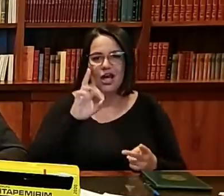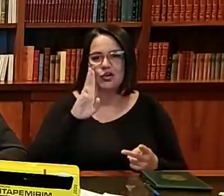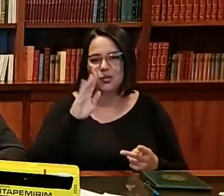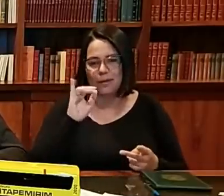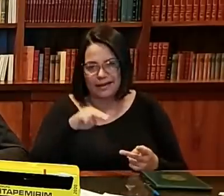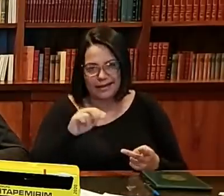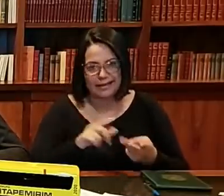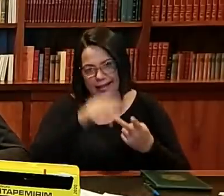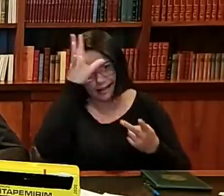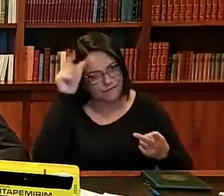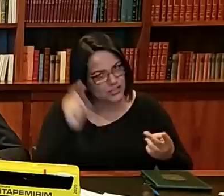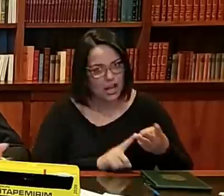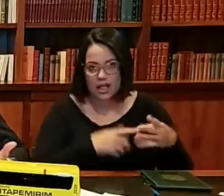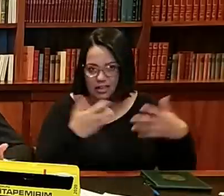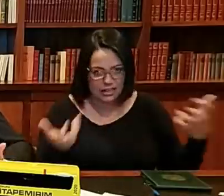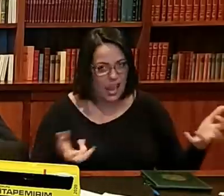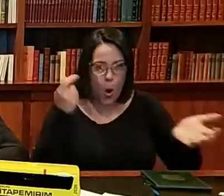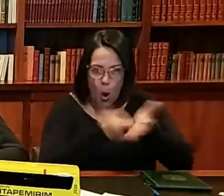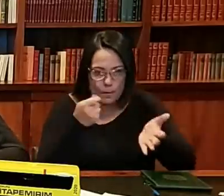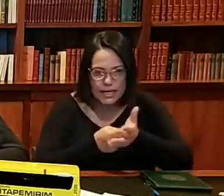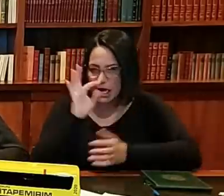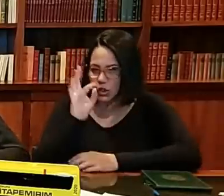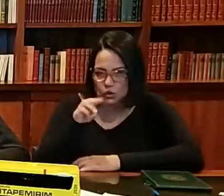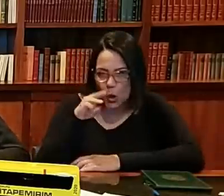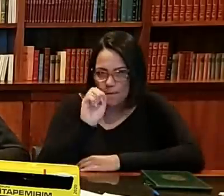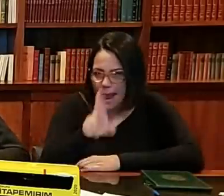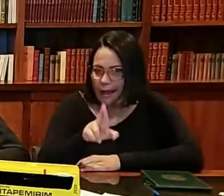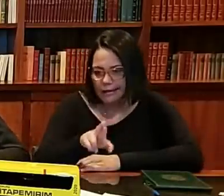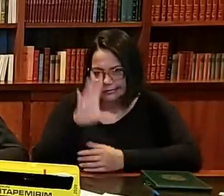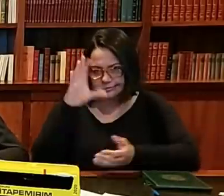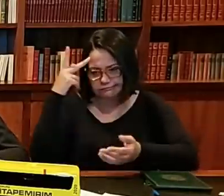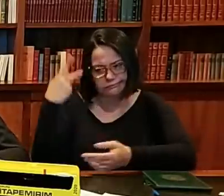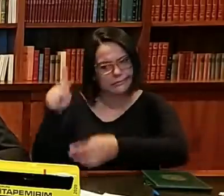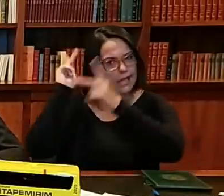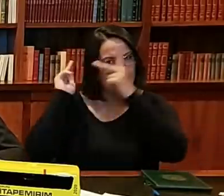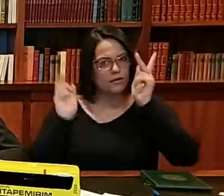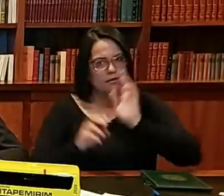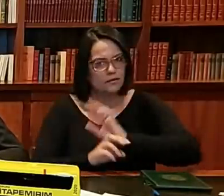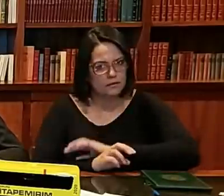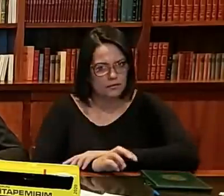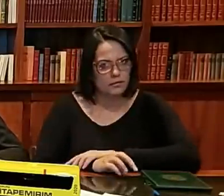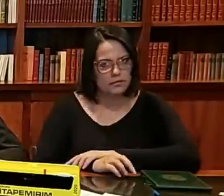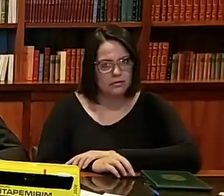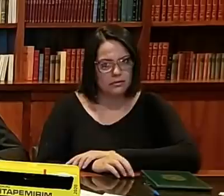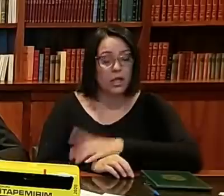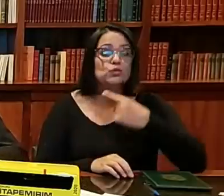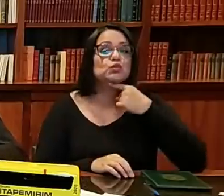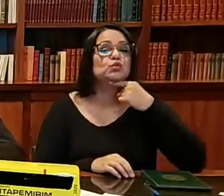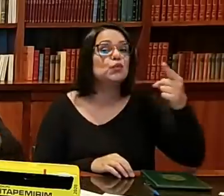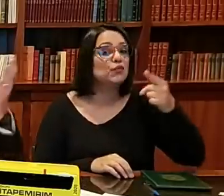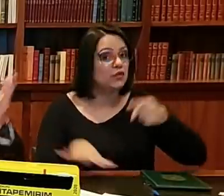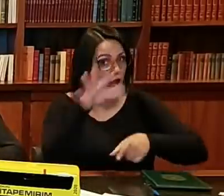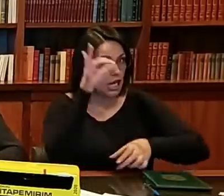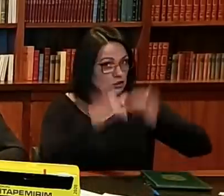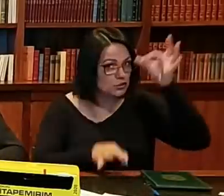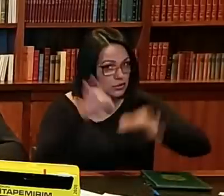bem entender. Obrigar. E outro, povo não vai admitir isso aí. Eu duvido que a justiça, não interessa a